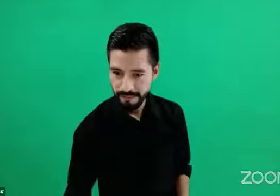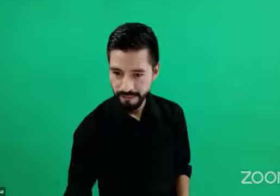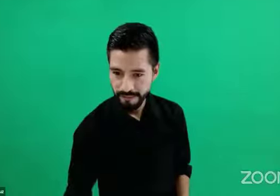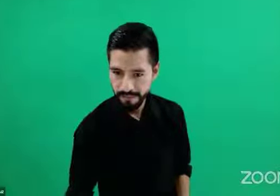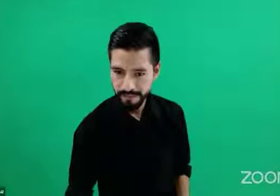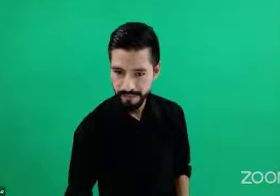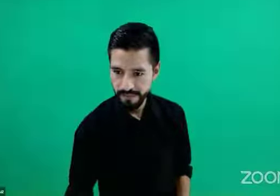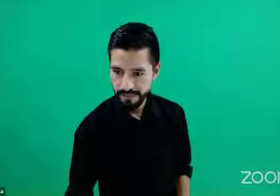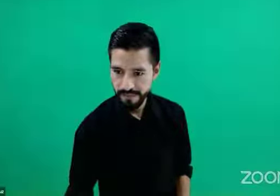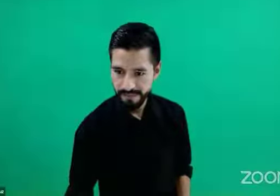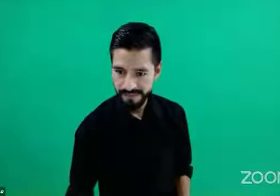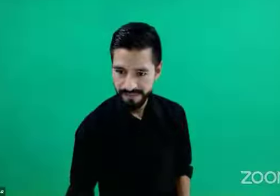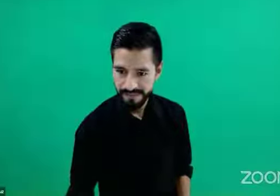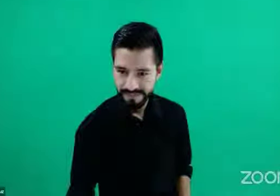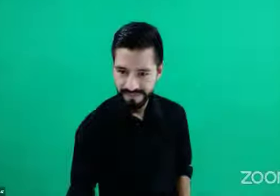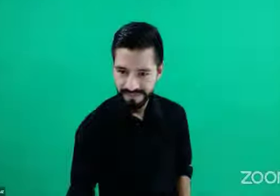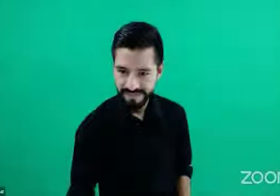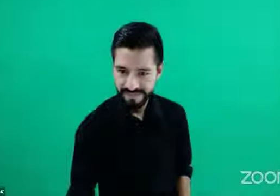esto.